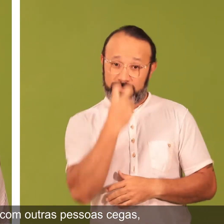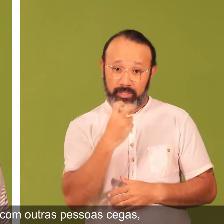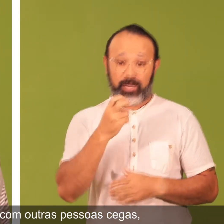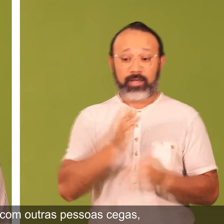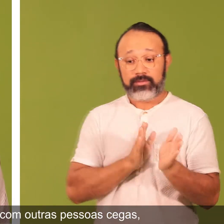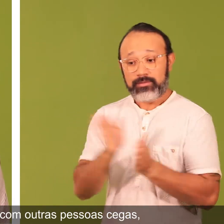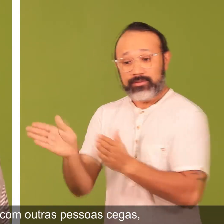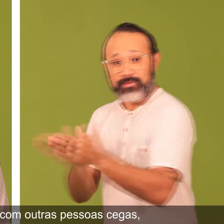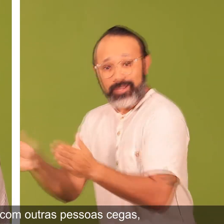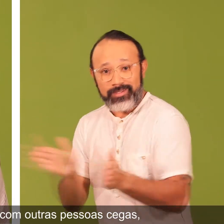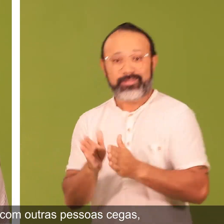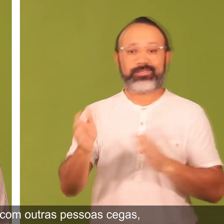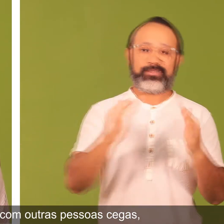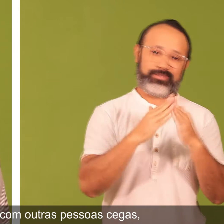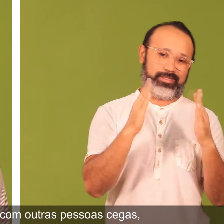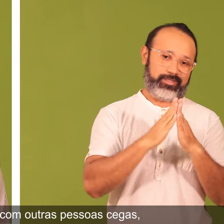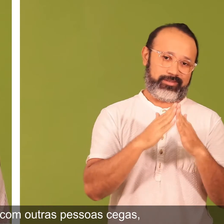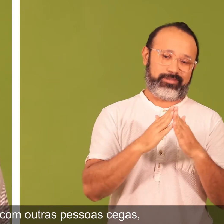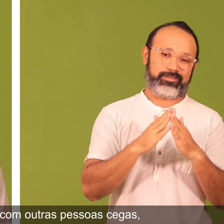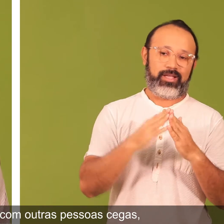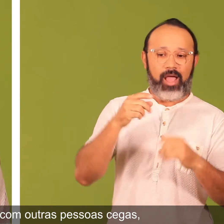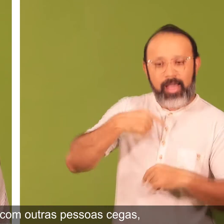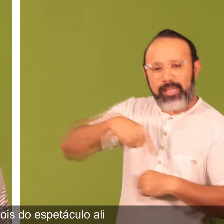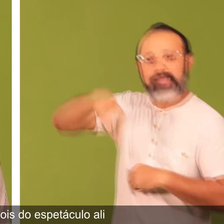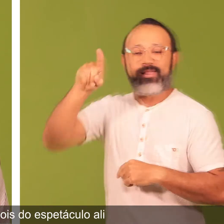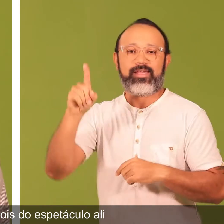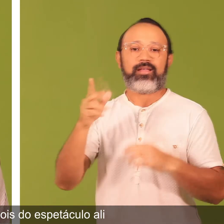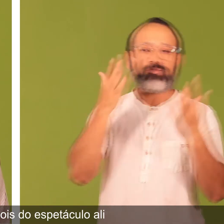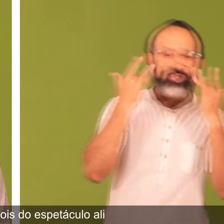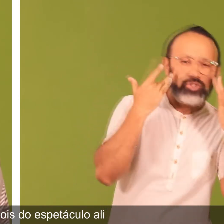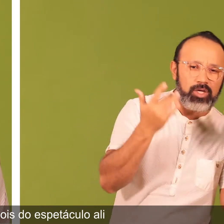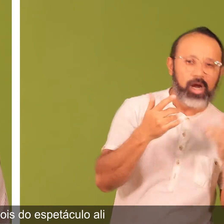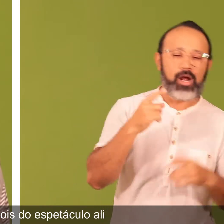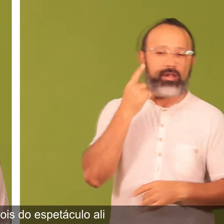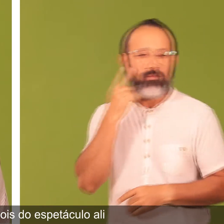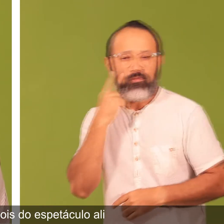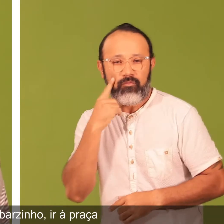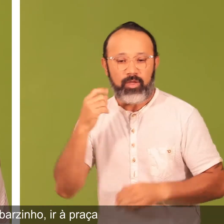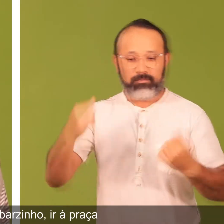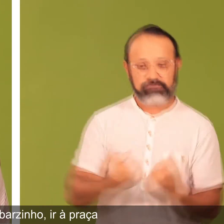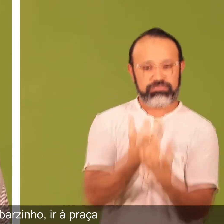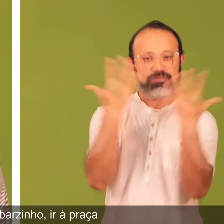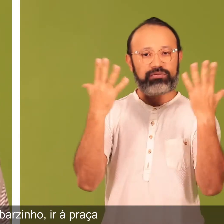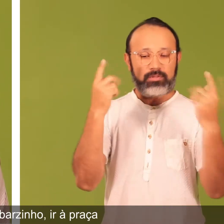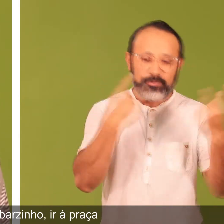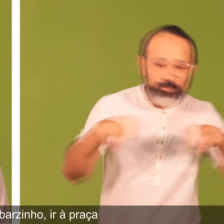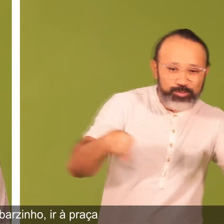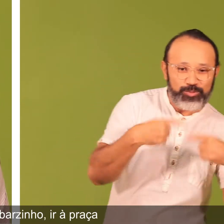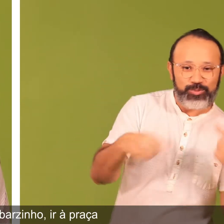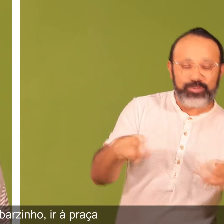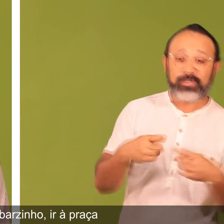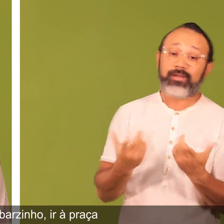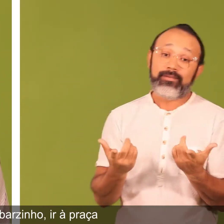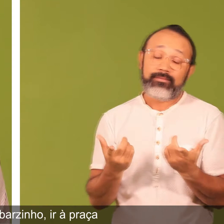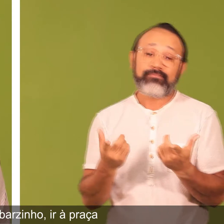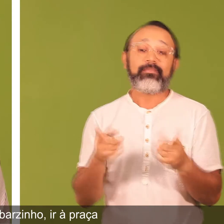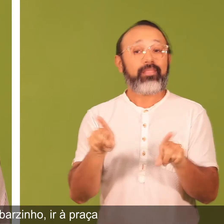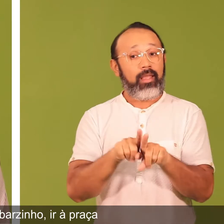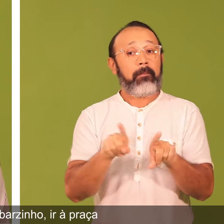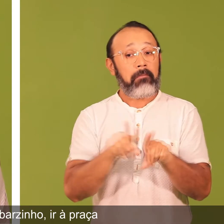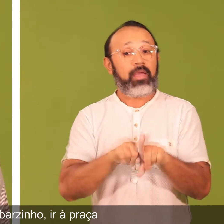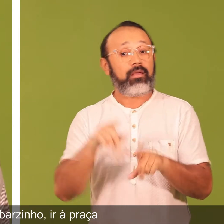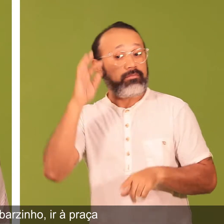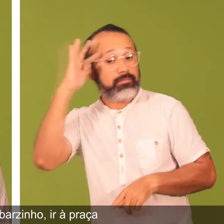a marcar Encontros com outras pessoas cegas é para que depois do espetáculo ali possa ir ao